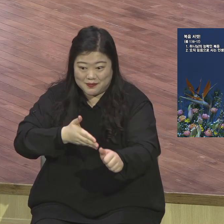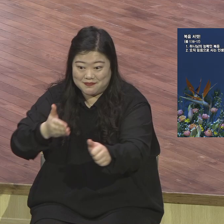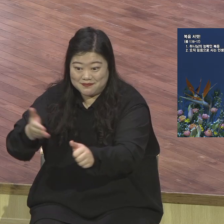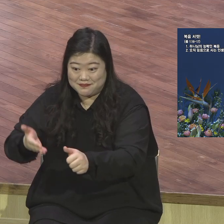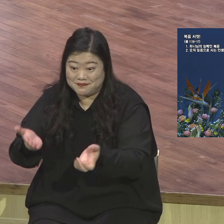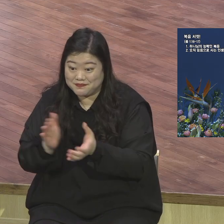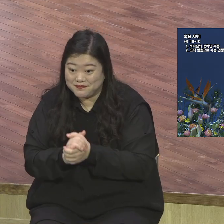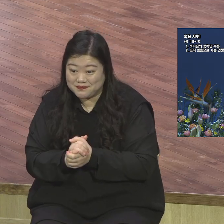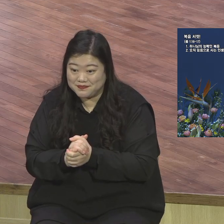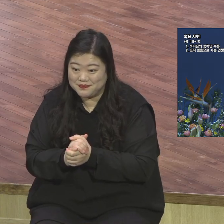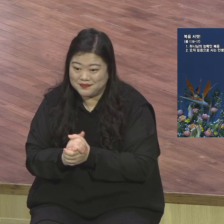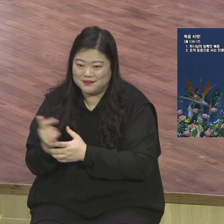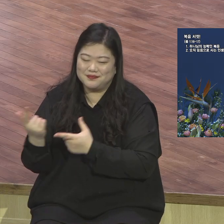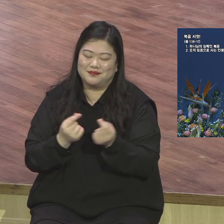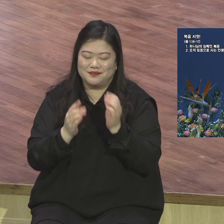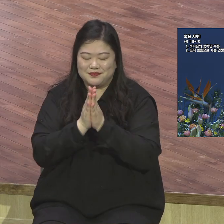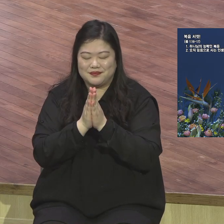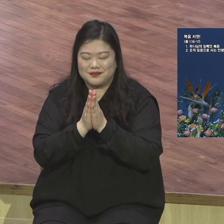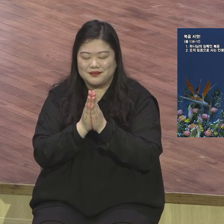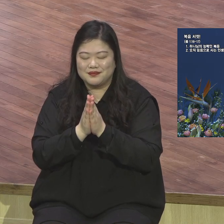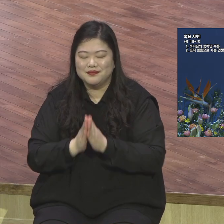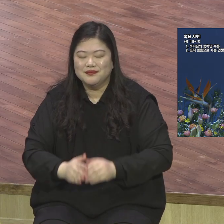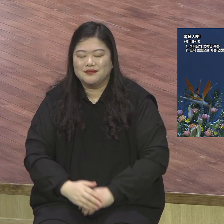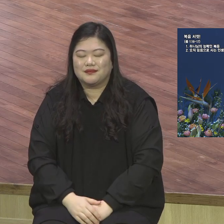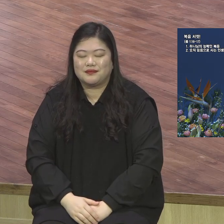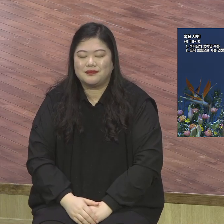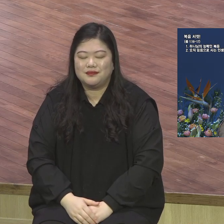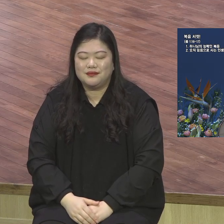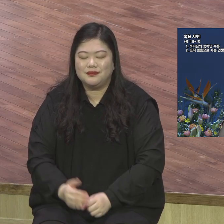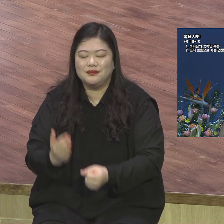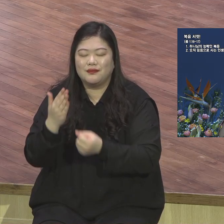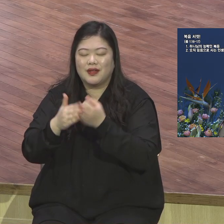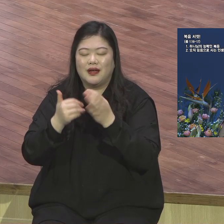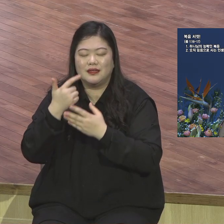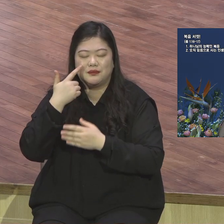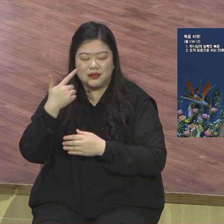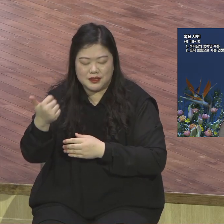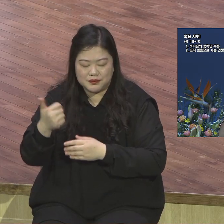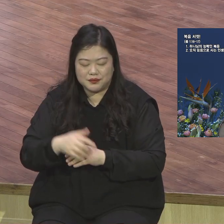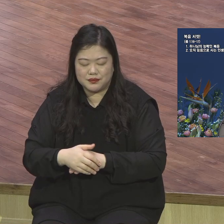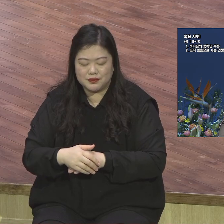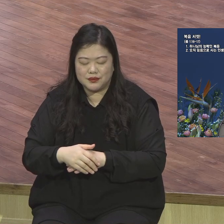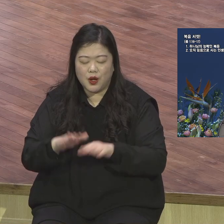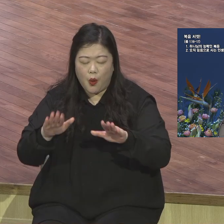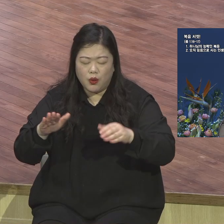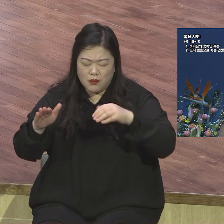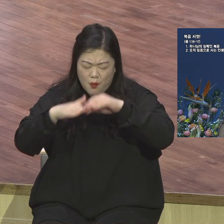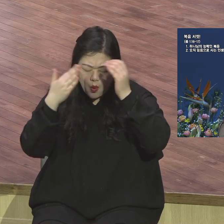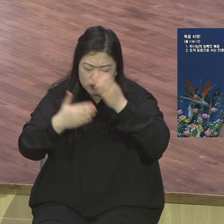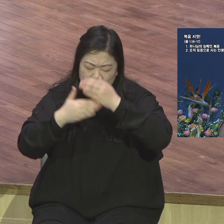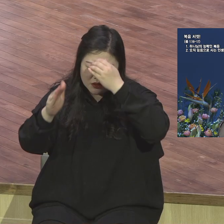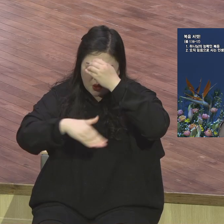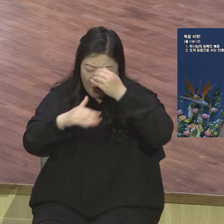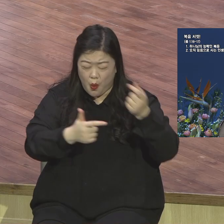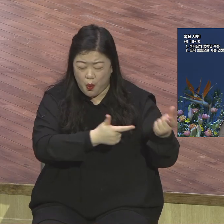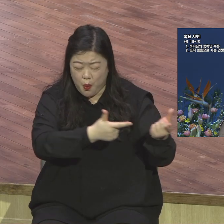기도합시다. 아버지 하나님, 우리 영계 모든 성도들 오늘부터 복음 서밋 되게 하여